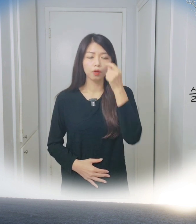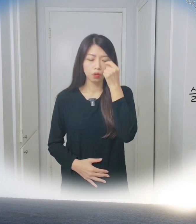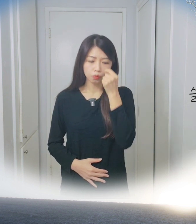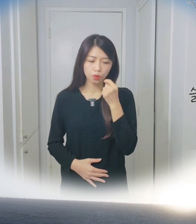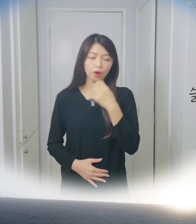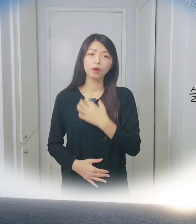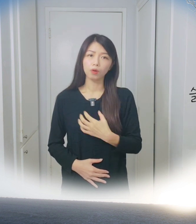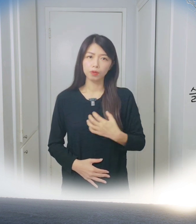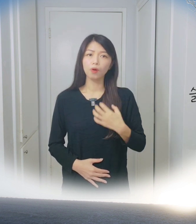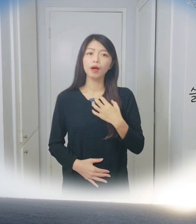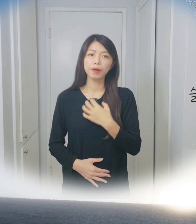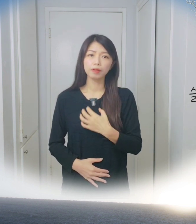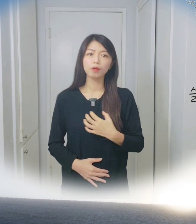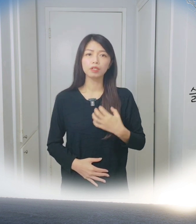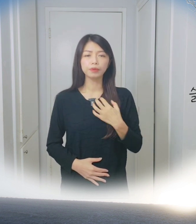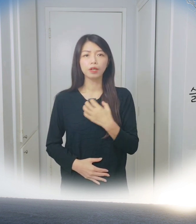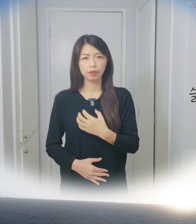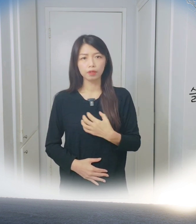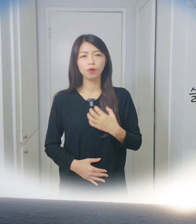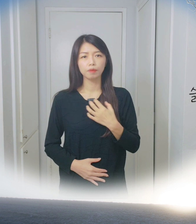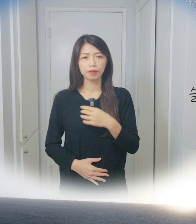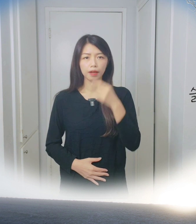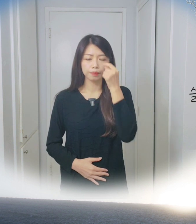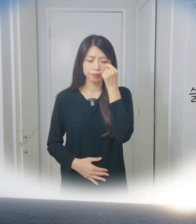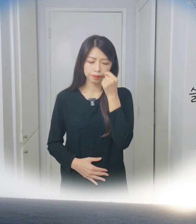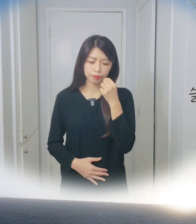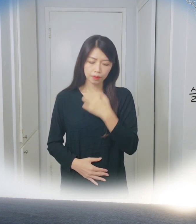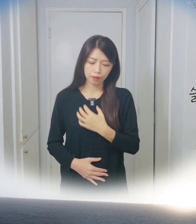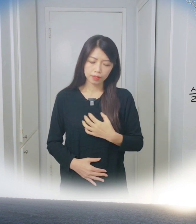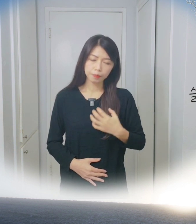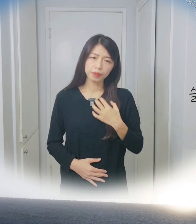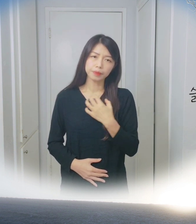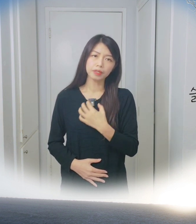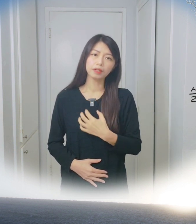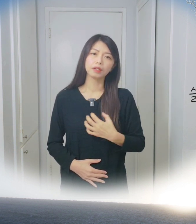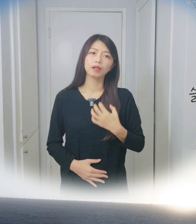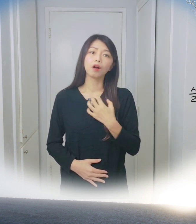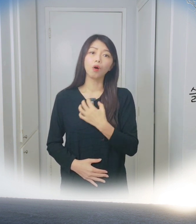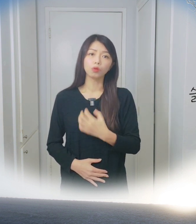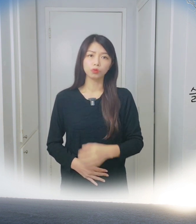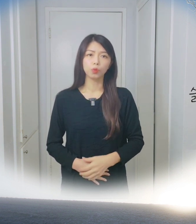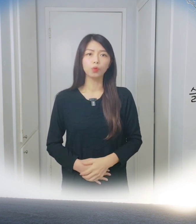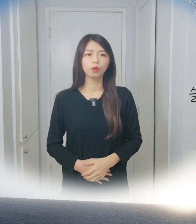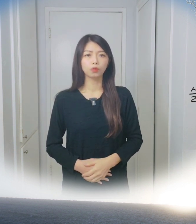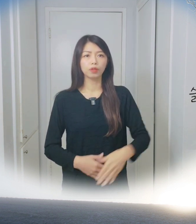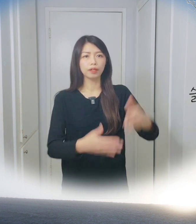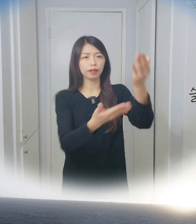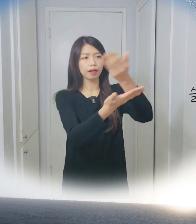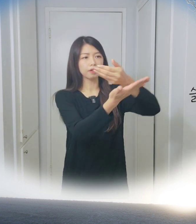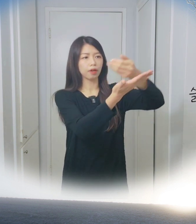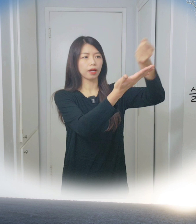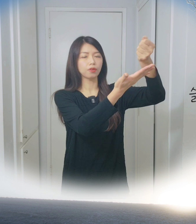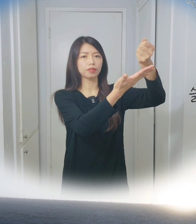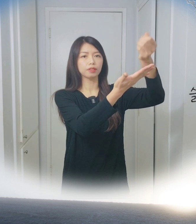수어인데요. 눈물과 걱정 합해서 슬프다라고 하는 뜻의 수어가 됩니다. 슬픔을 거두다는